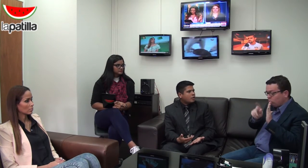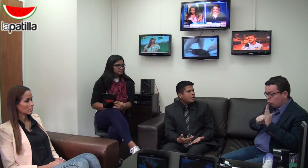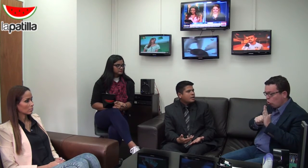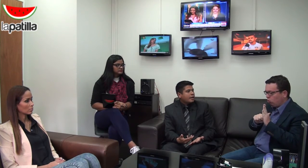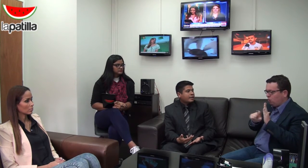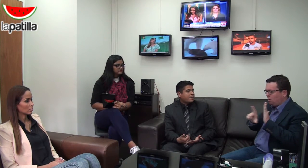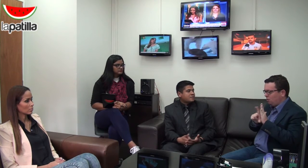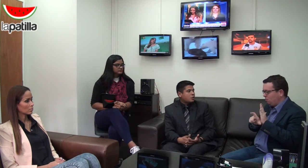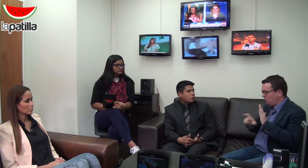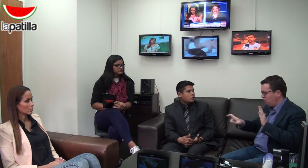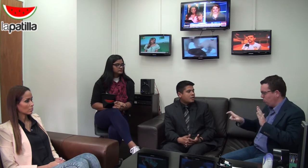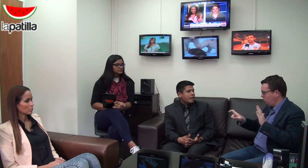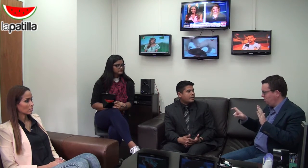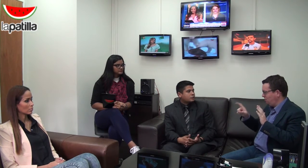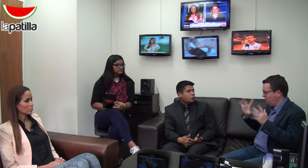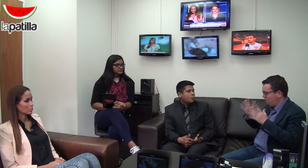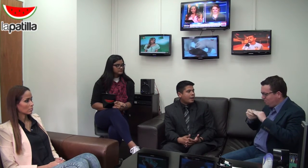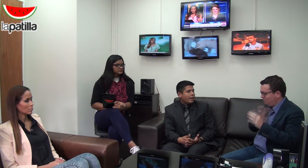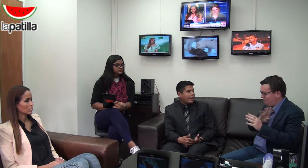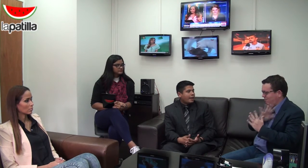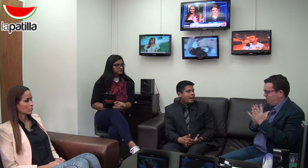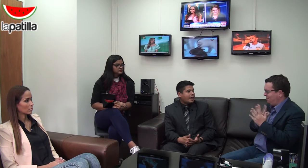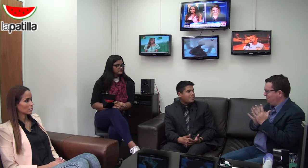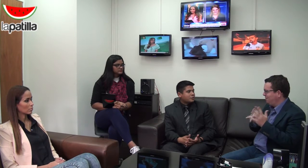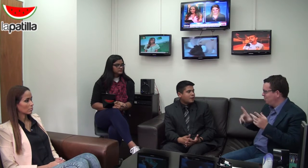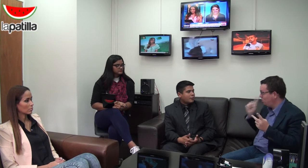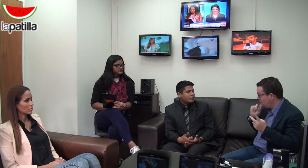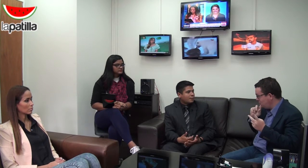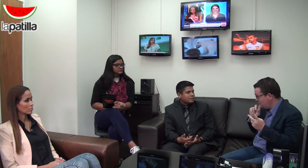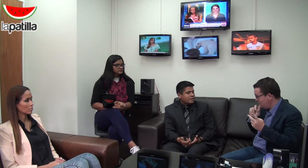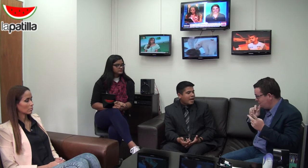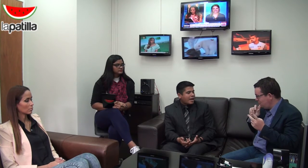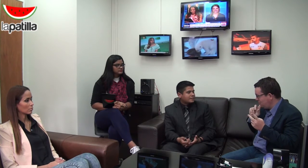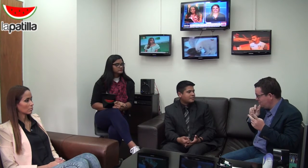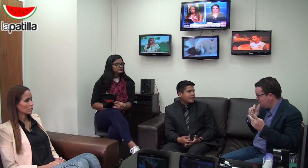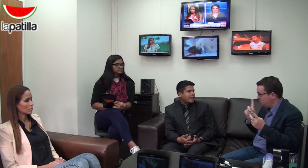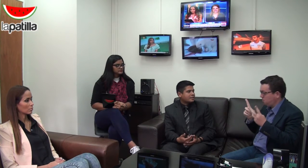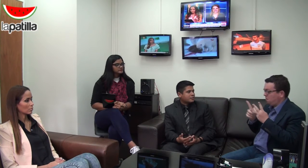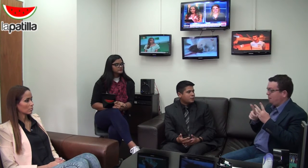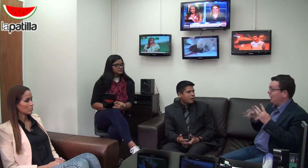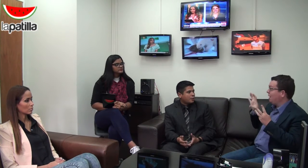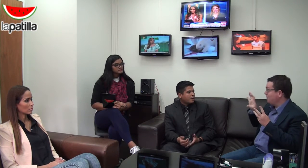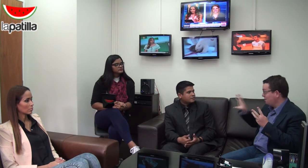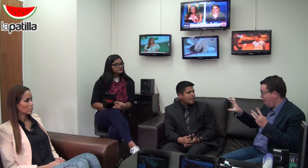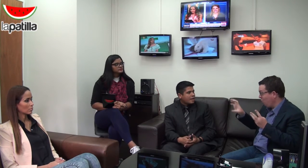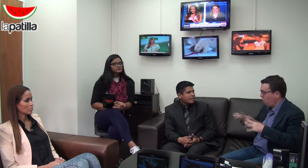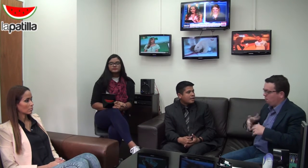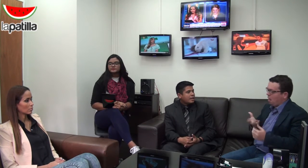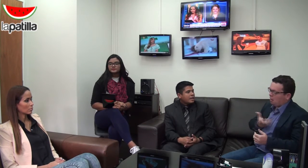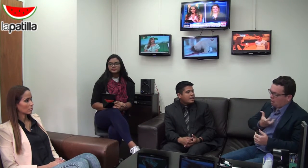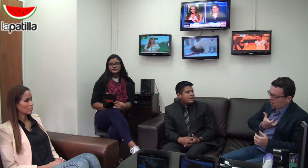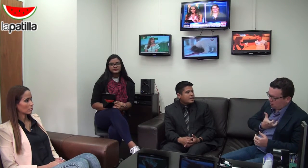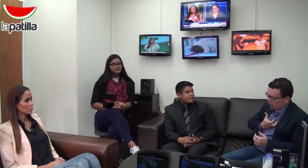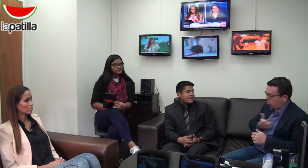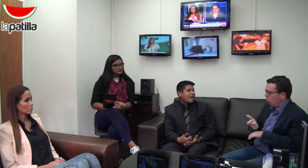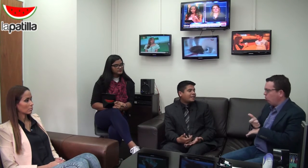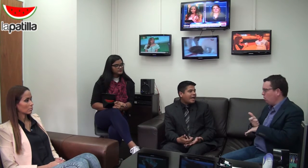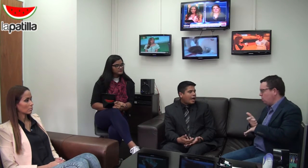También si conocen sobre la ley de personas con discapacidad, si tienen acceso a la lengua de señas. Y si el Estado,